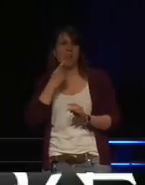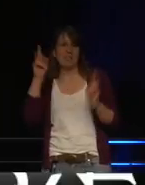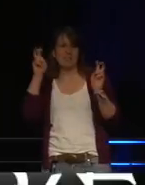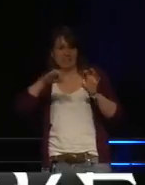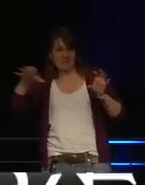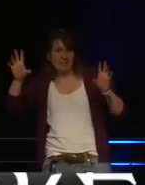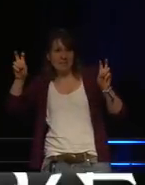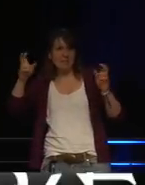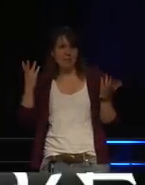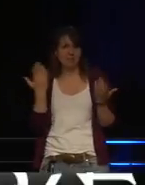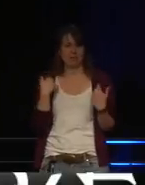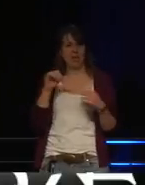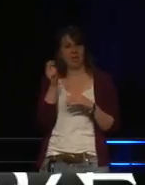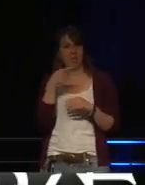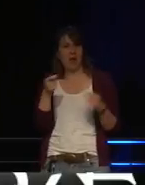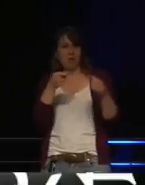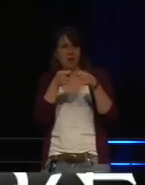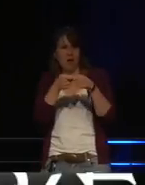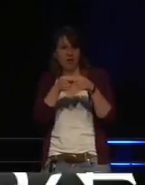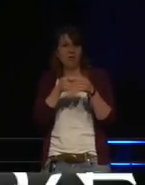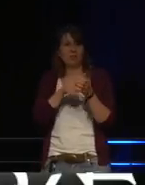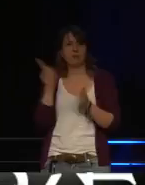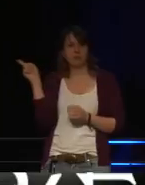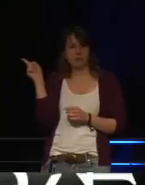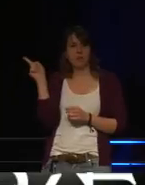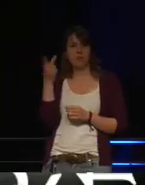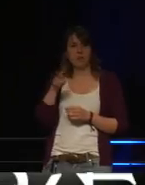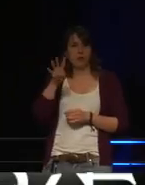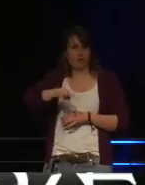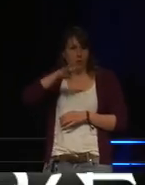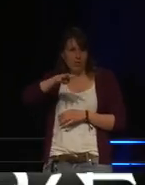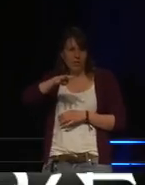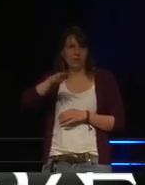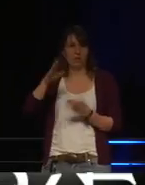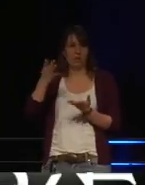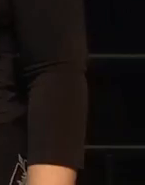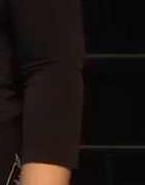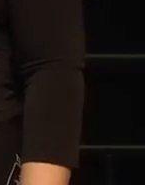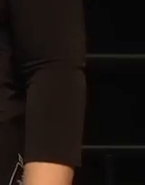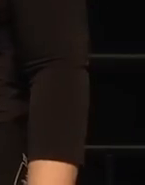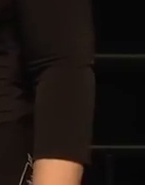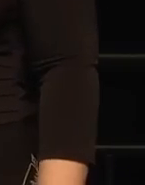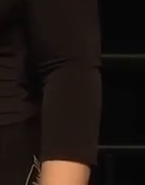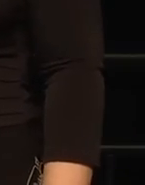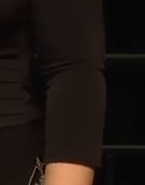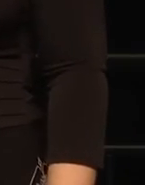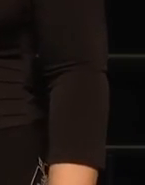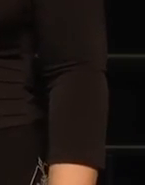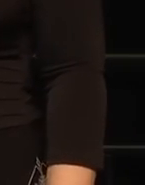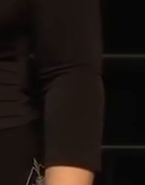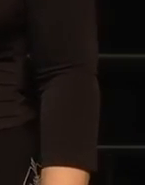Y en 2014 entré en contacto con IoT cuando hablé sobre un